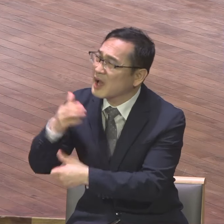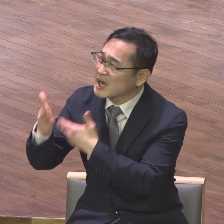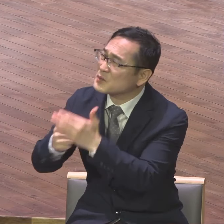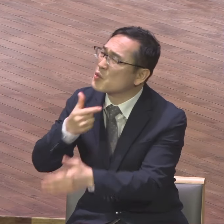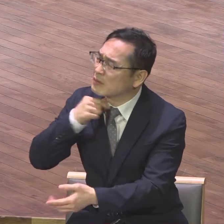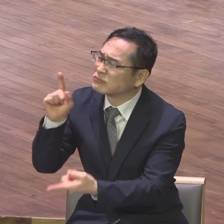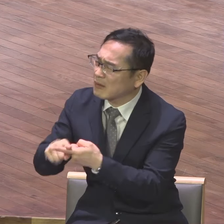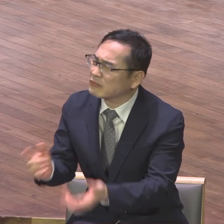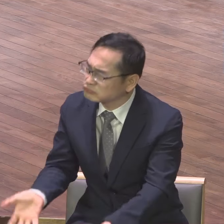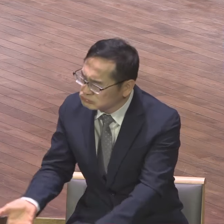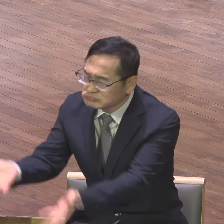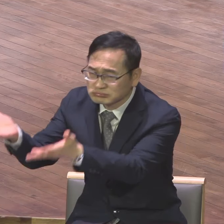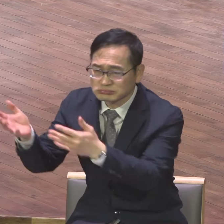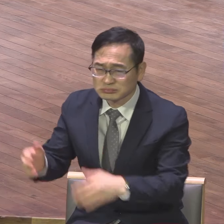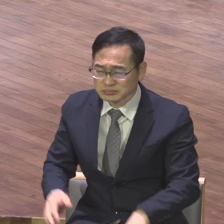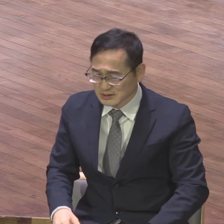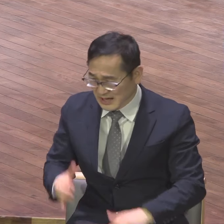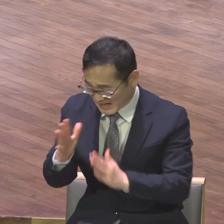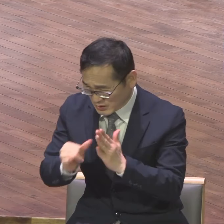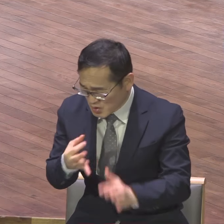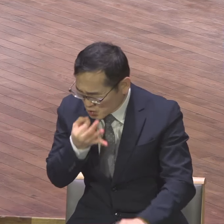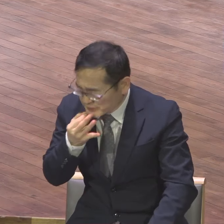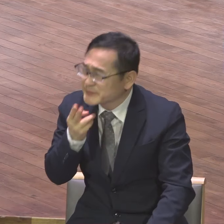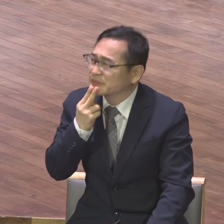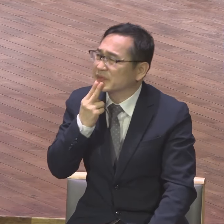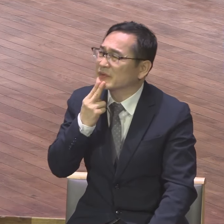당신이 부르셨으니 부른 길로 갑니다.